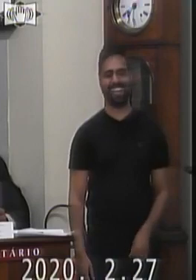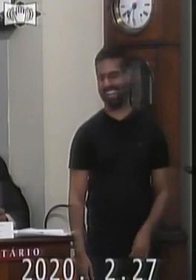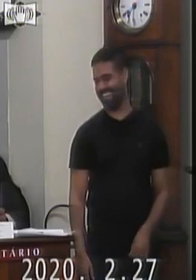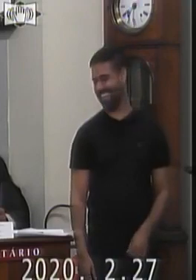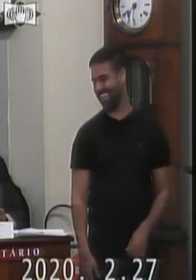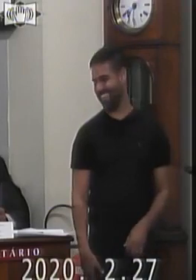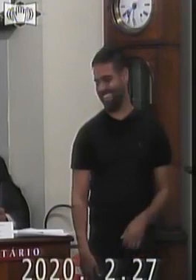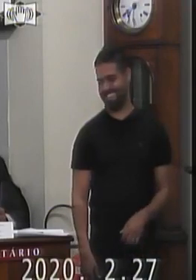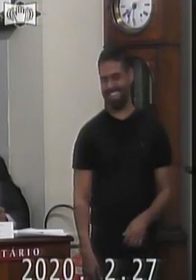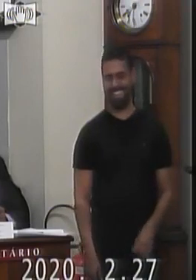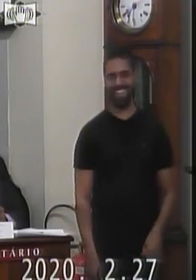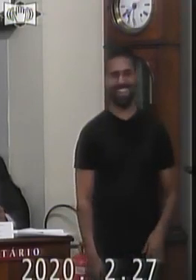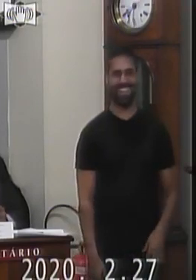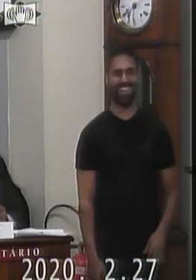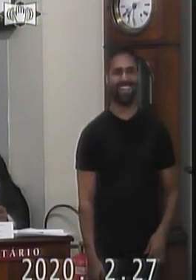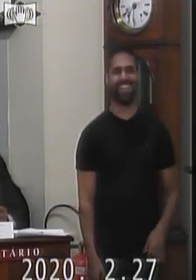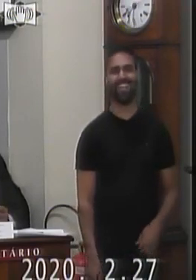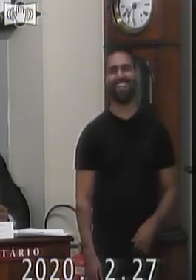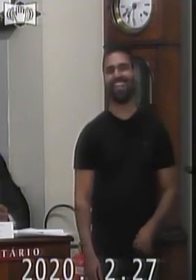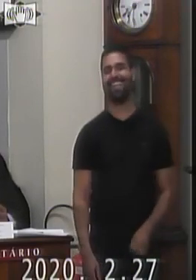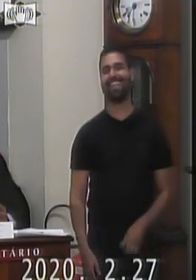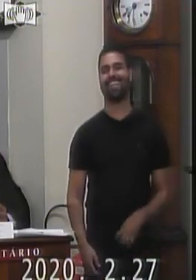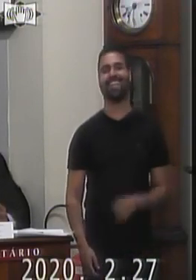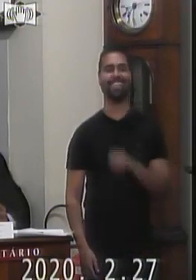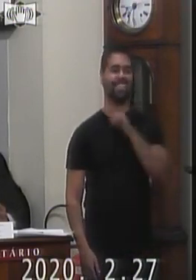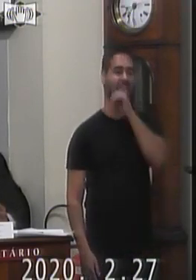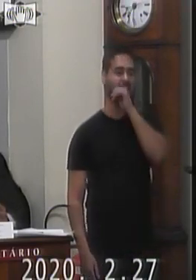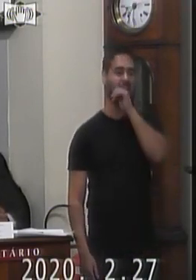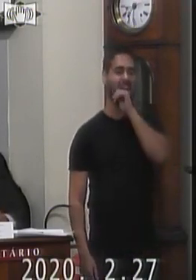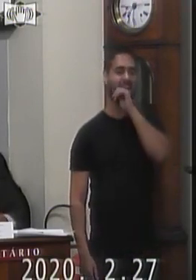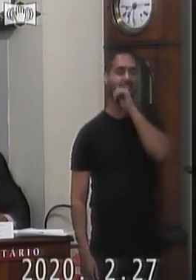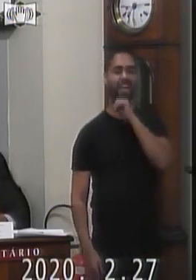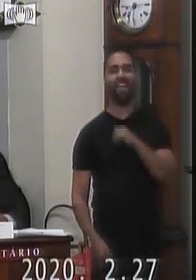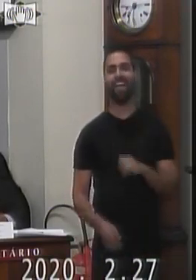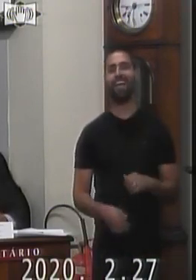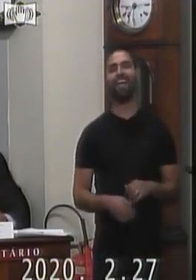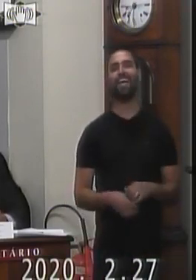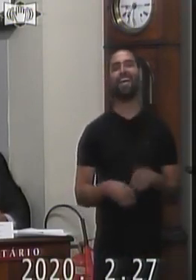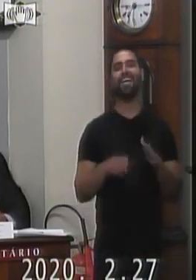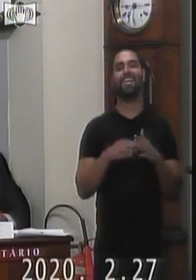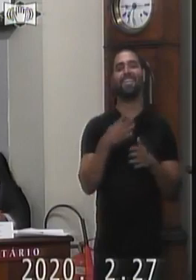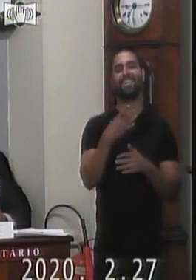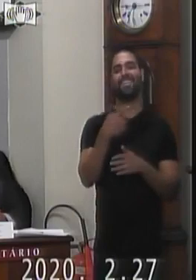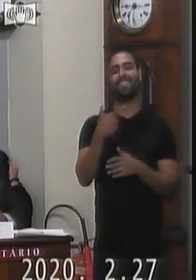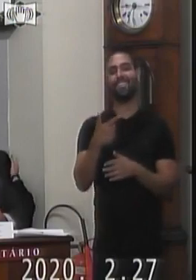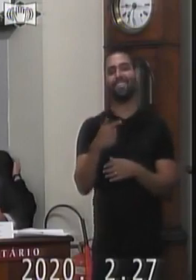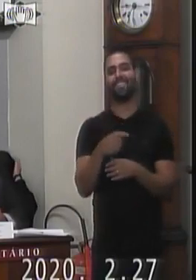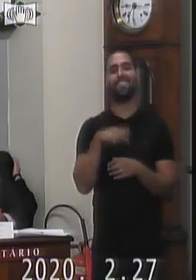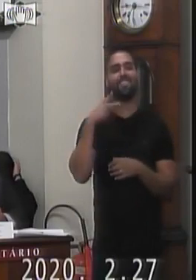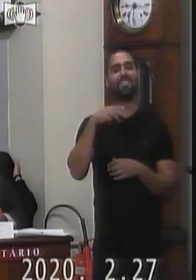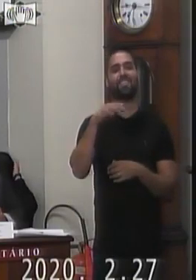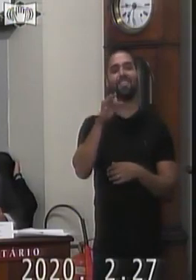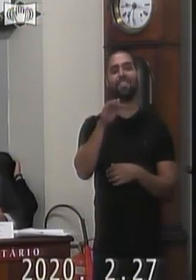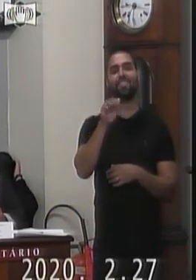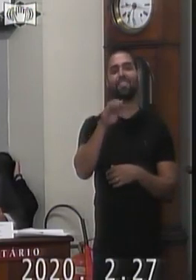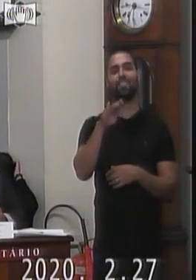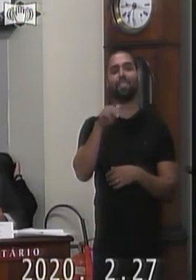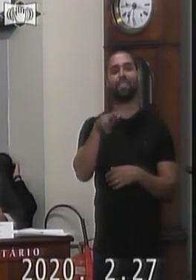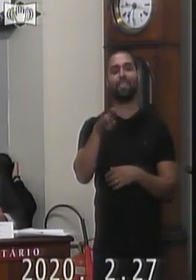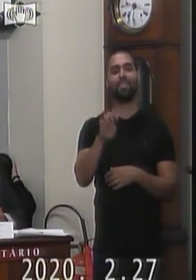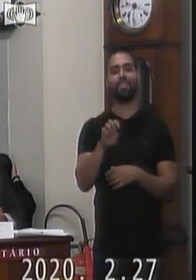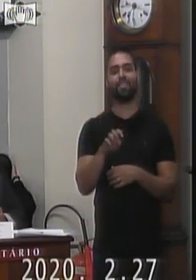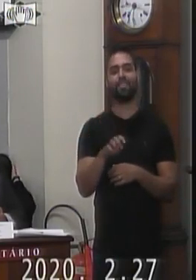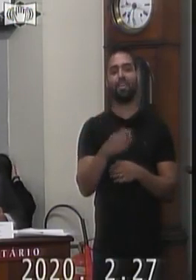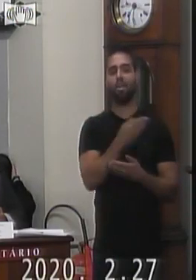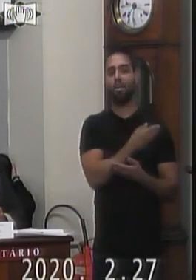tendo quem queira discutir, em votação, aprovado. Requerimento 42 da vereadora Fabiane para